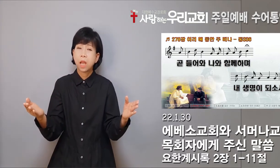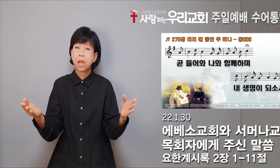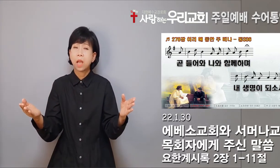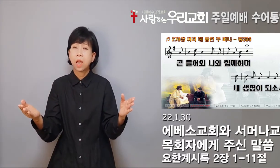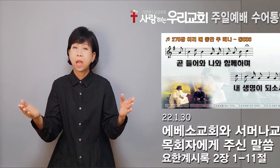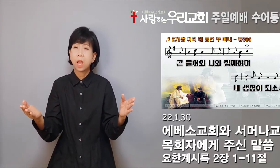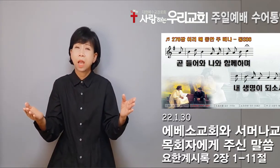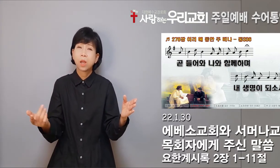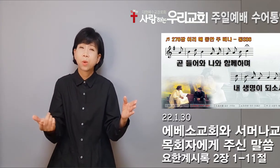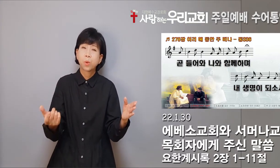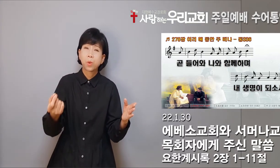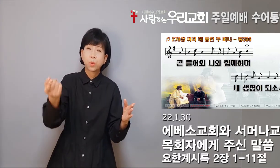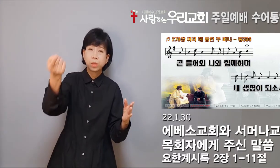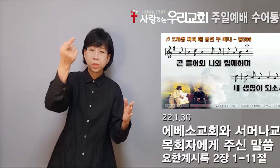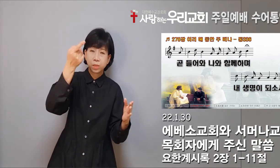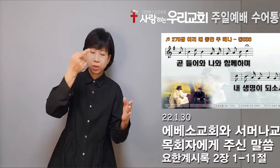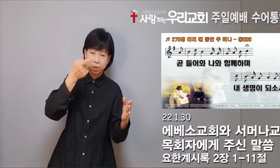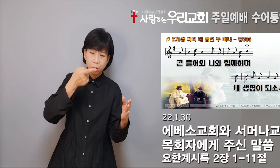곧